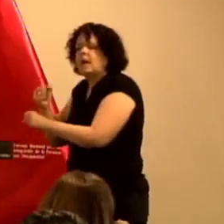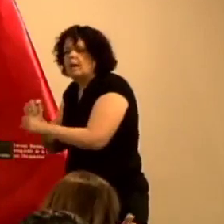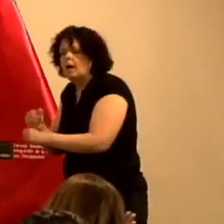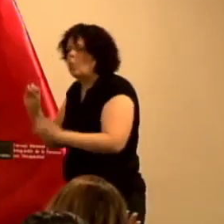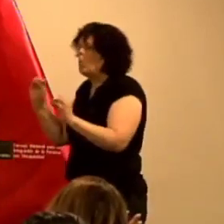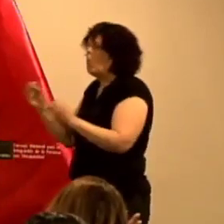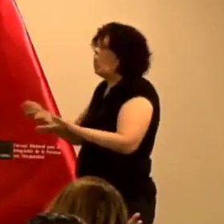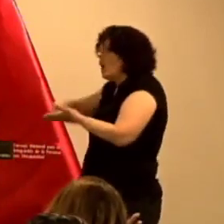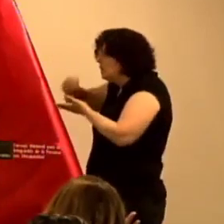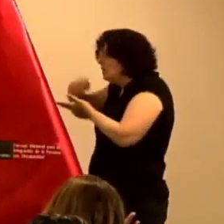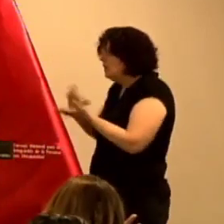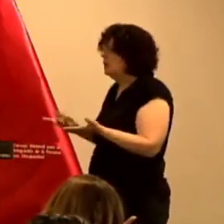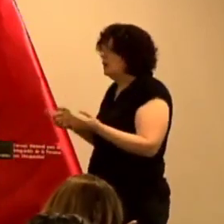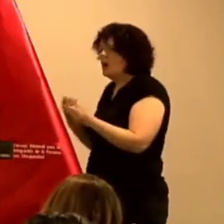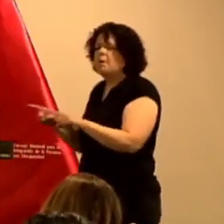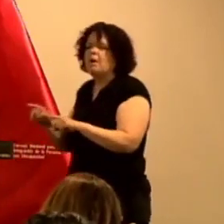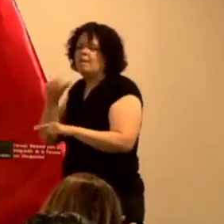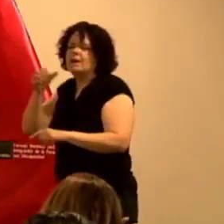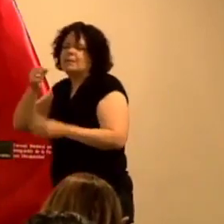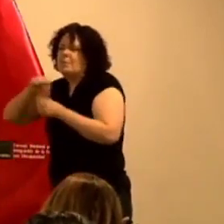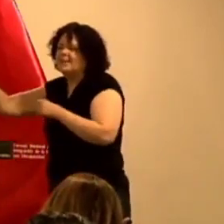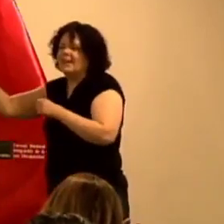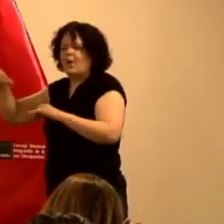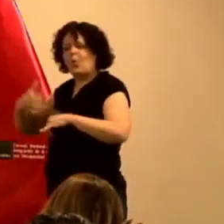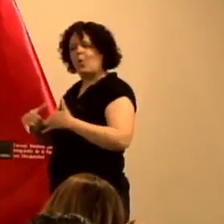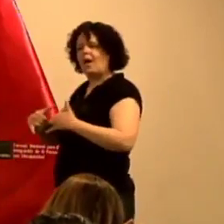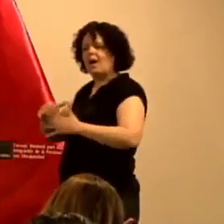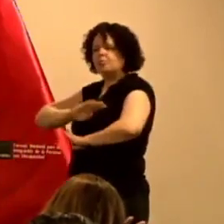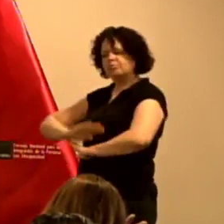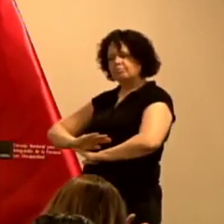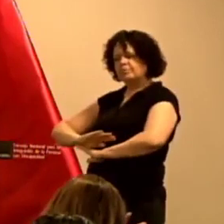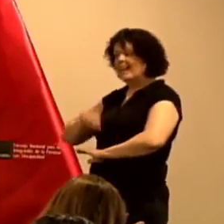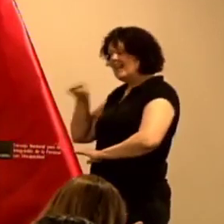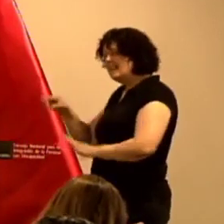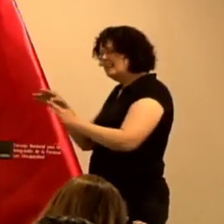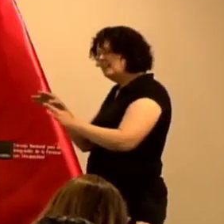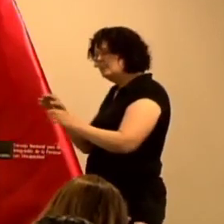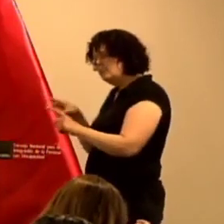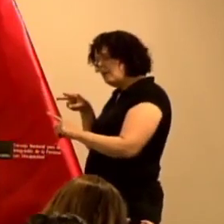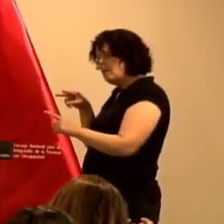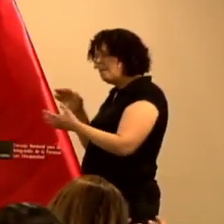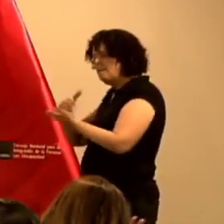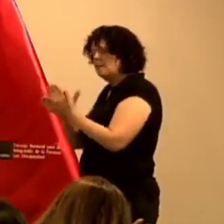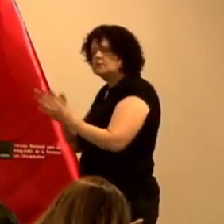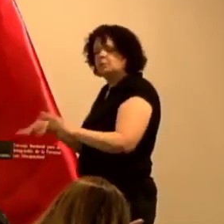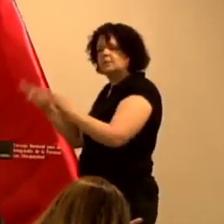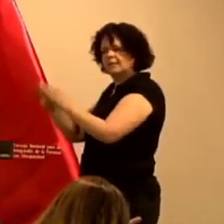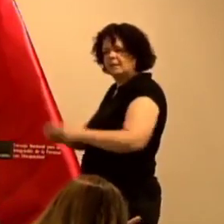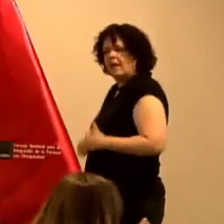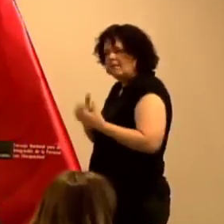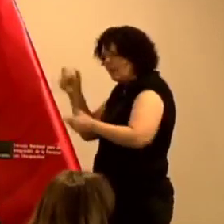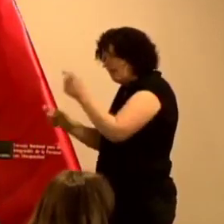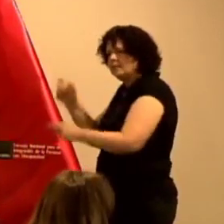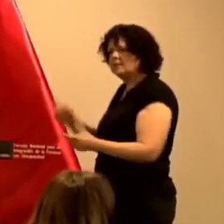la alimentación, a otros temas, pero no a la recreación. Y la recreación es un aspecto importante de la persona humana. En el enfoque de